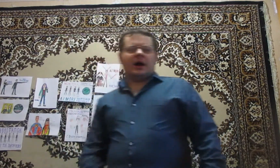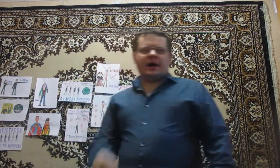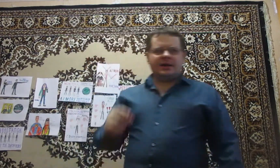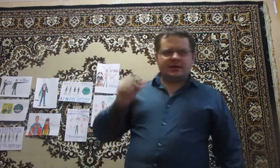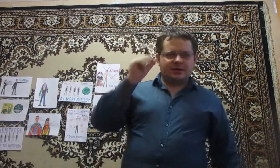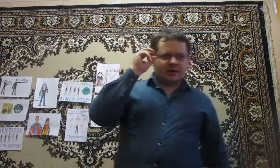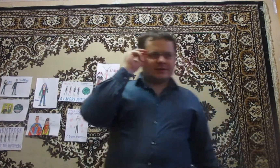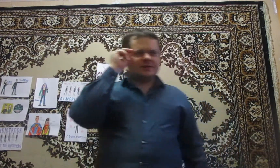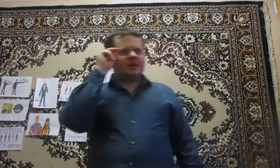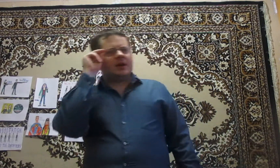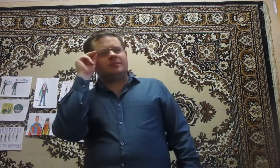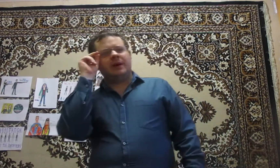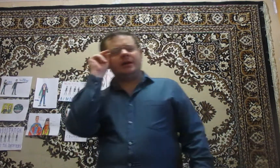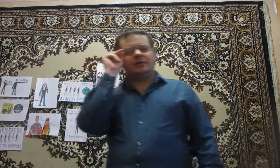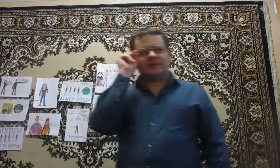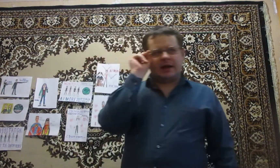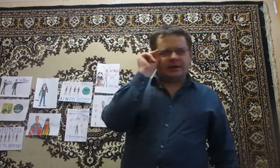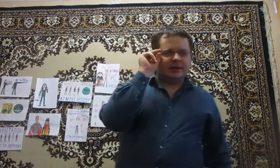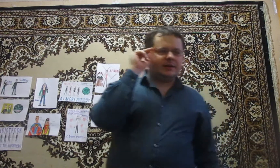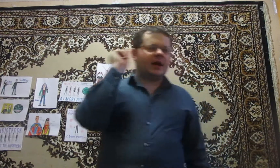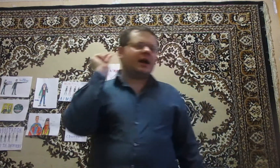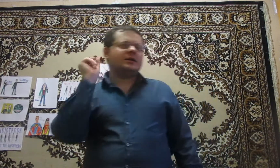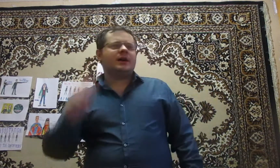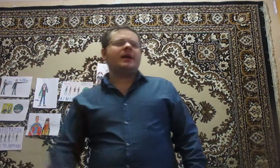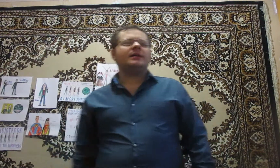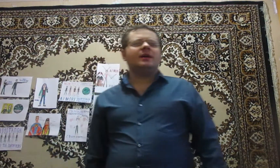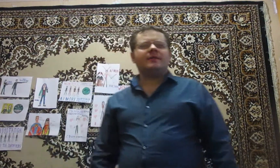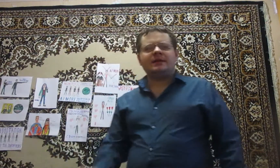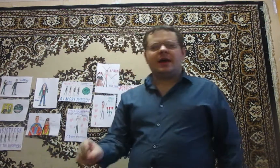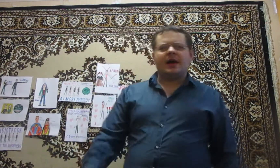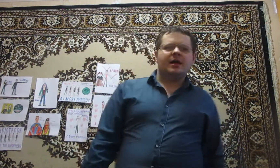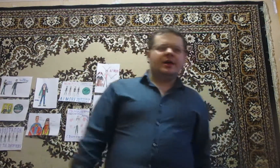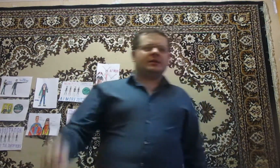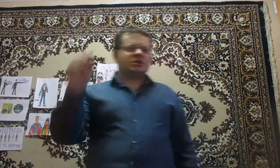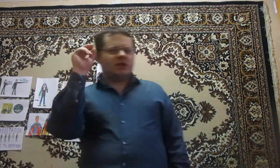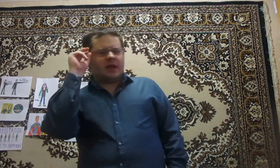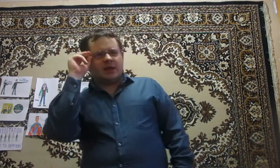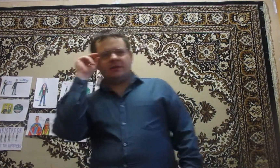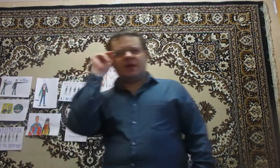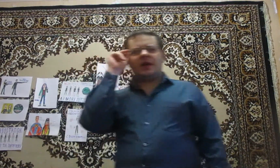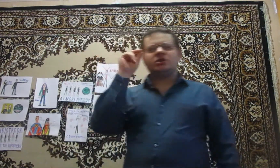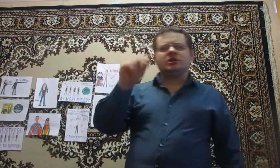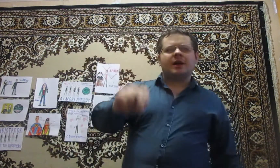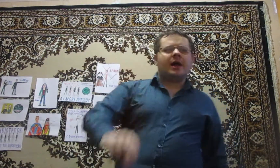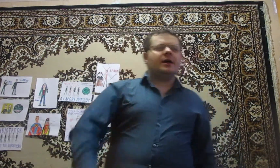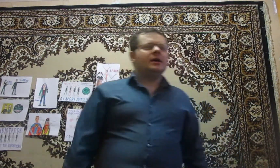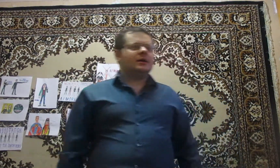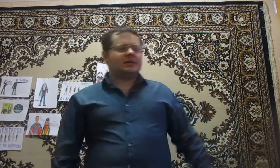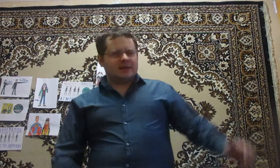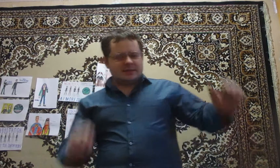А я ни разу не был в Калинках до этого дня, точнее вечера, когда